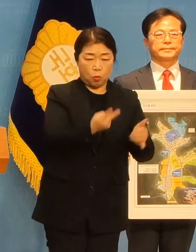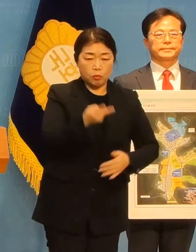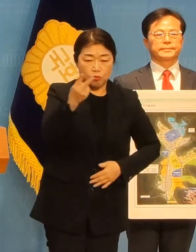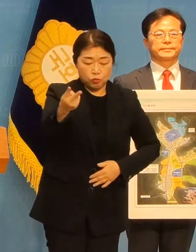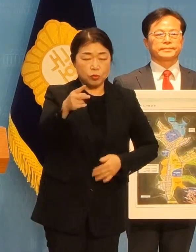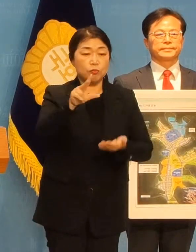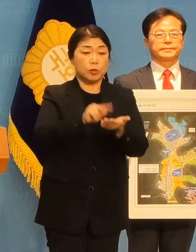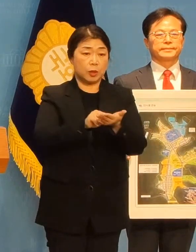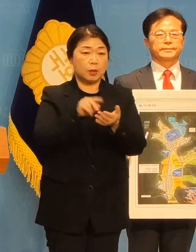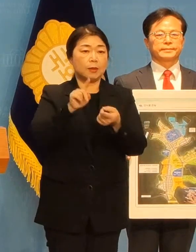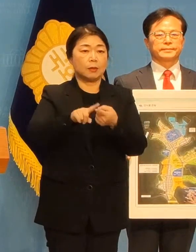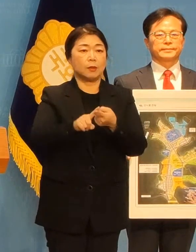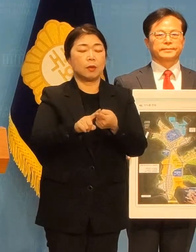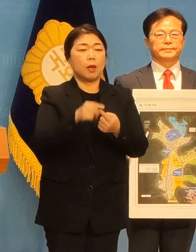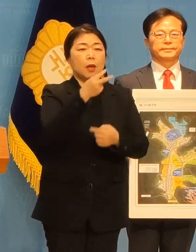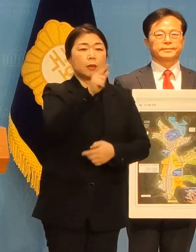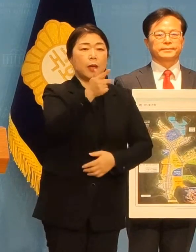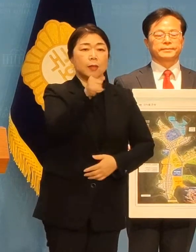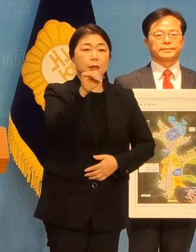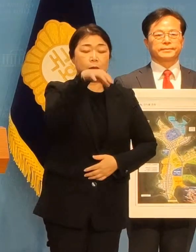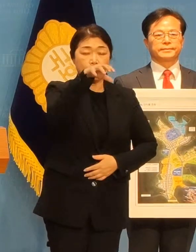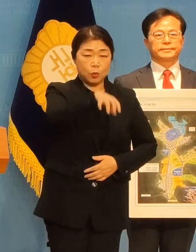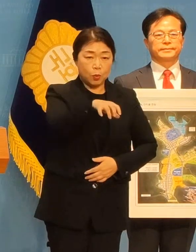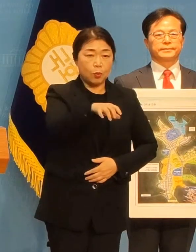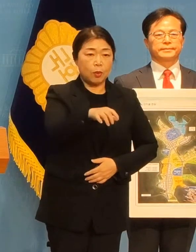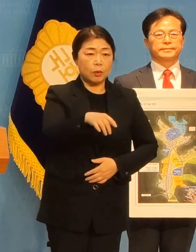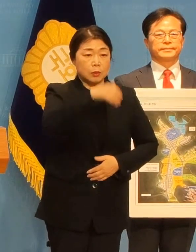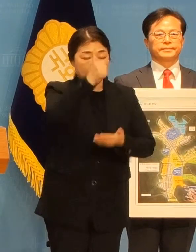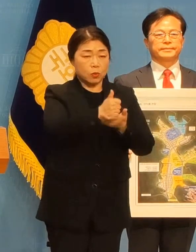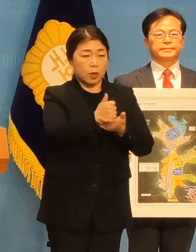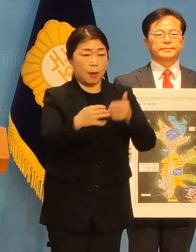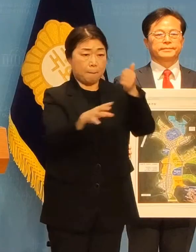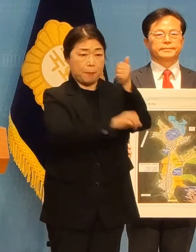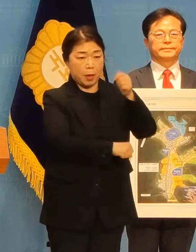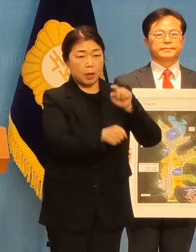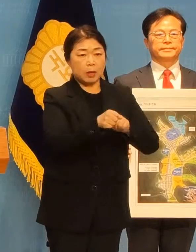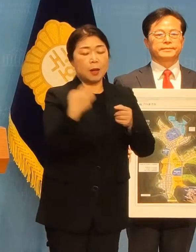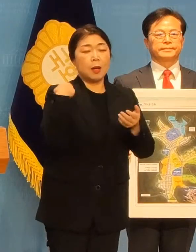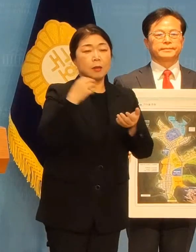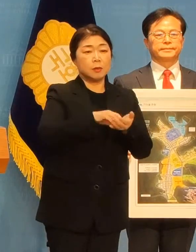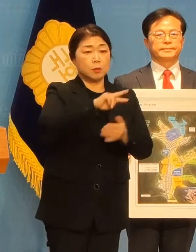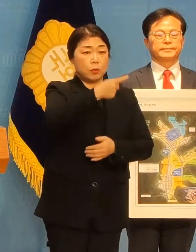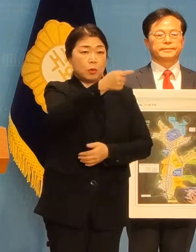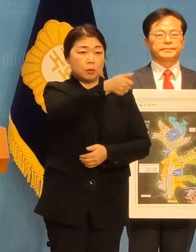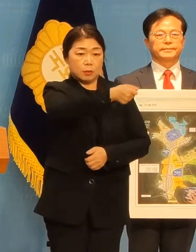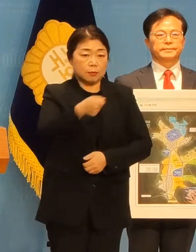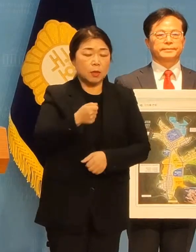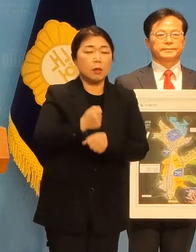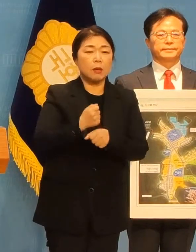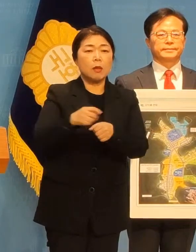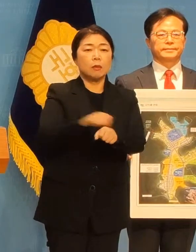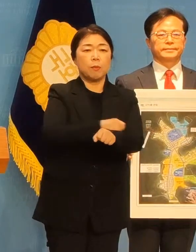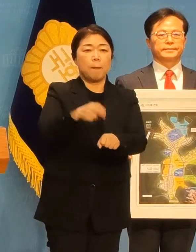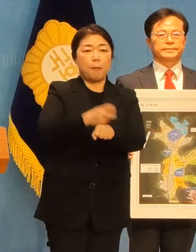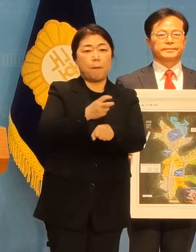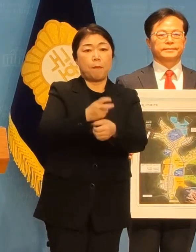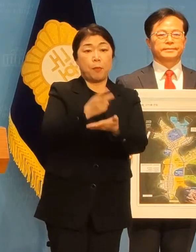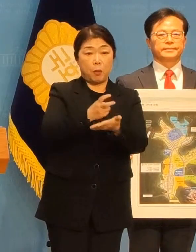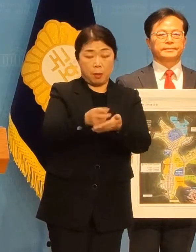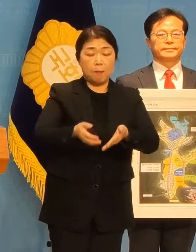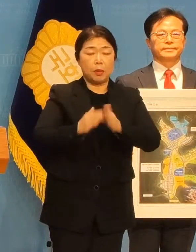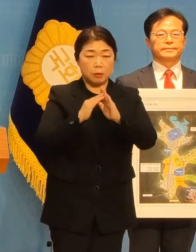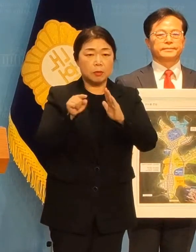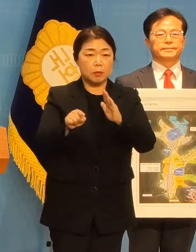대장동 범죄 수익 환수 특별법을 제정하여 범죄 수익을 환수하고 위안의 대장동